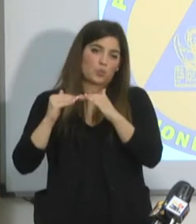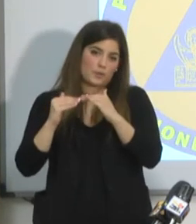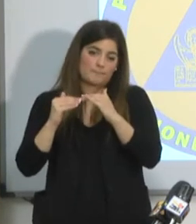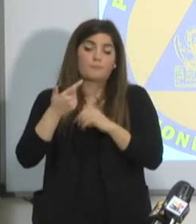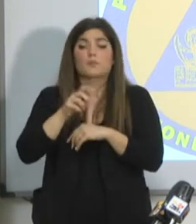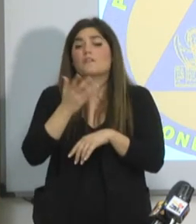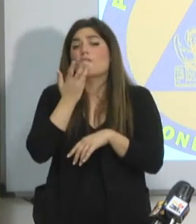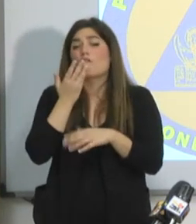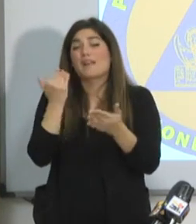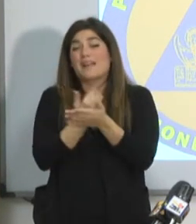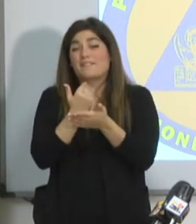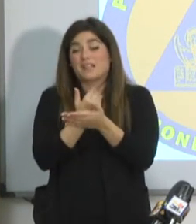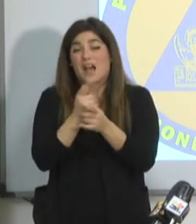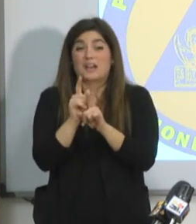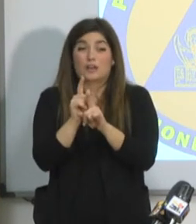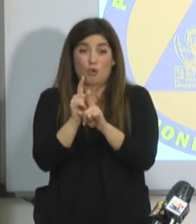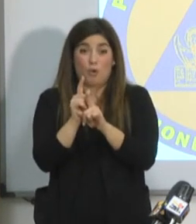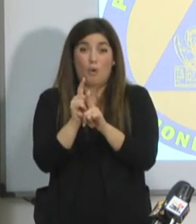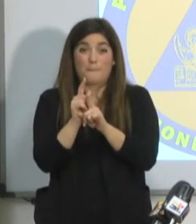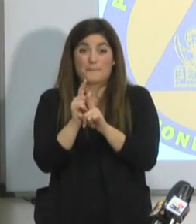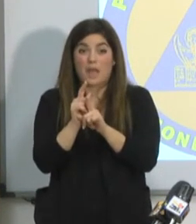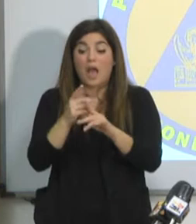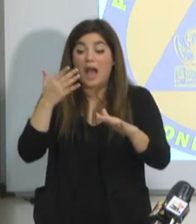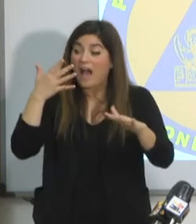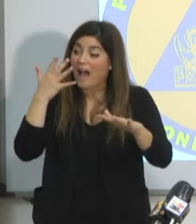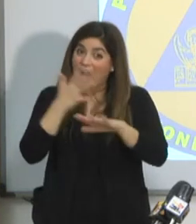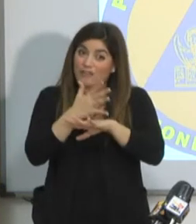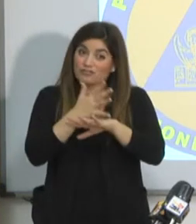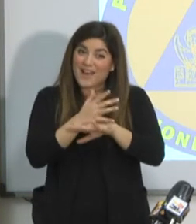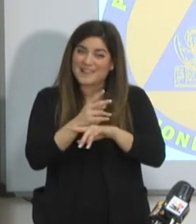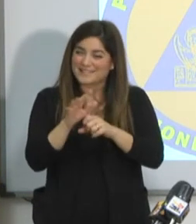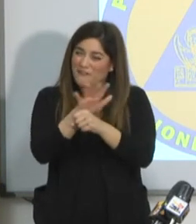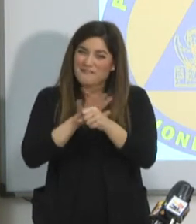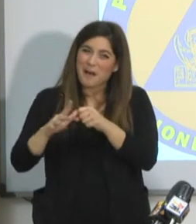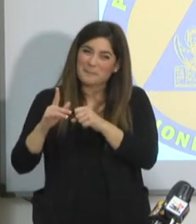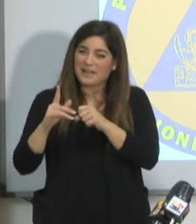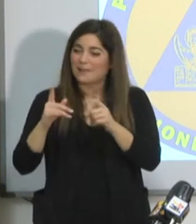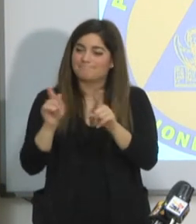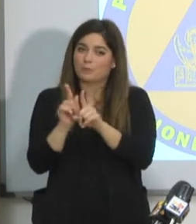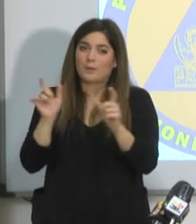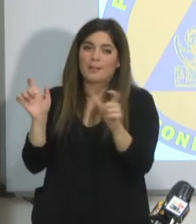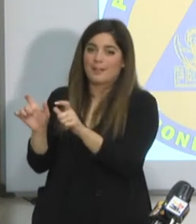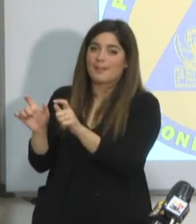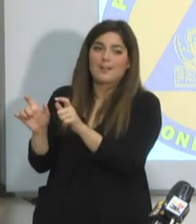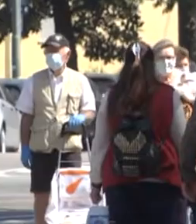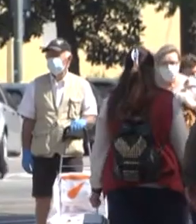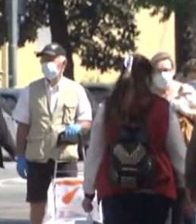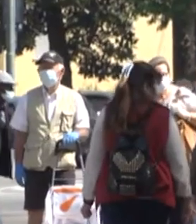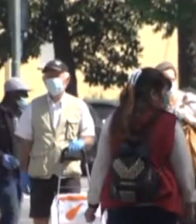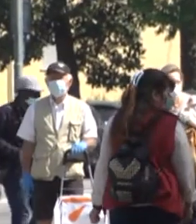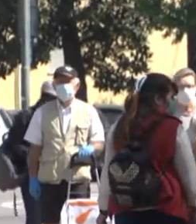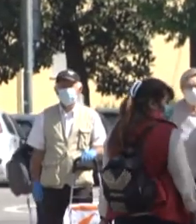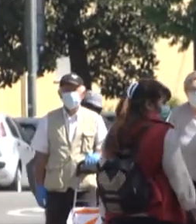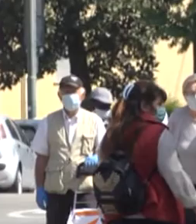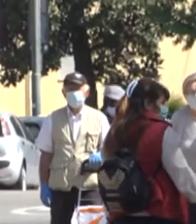il più possibile la chiusura dell'accesso ai familiari, ma di avere quell'attenzione e quel monitoraggio dovuto. Resta